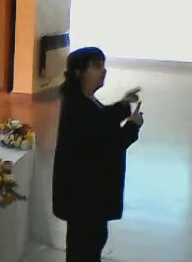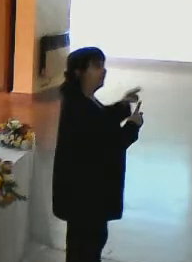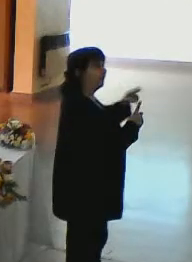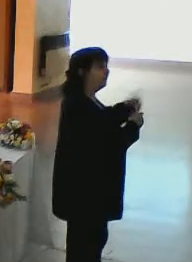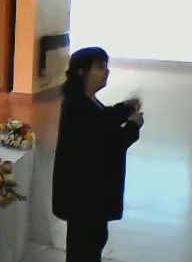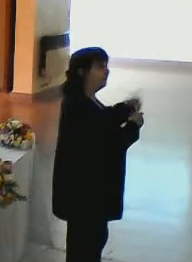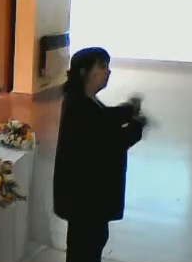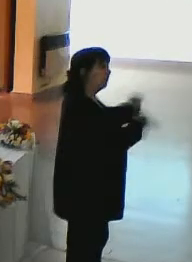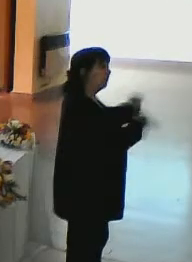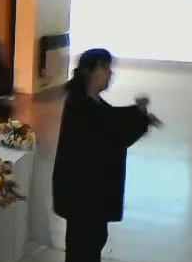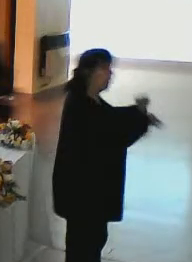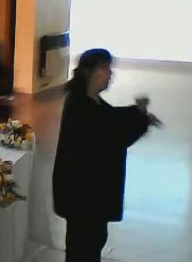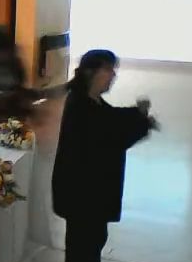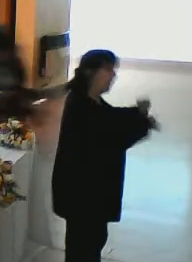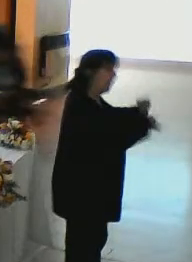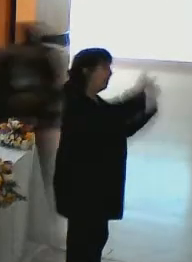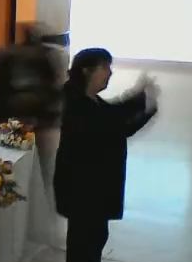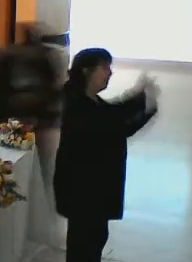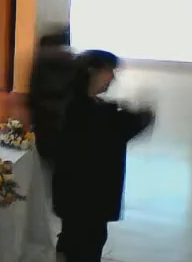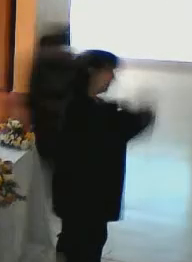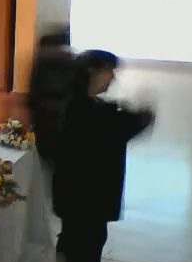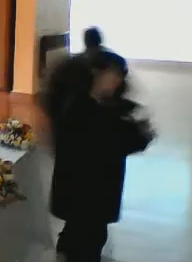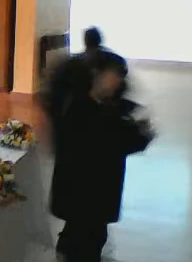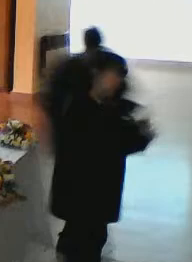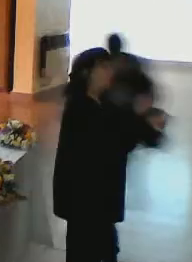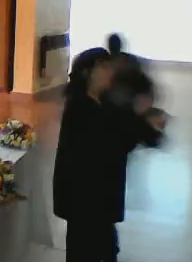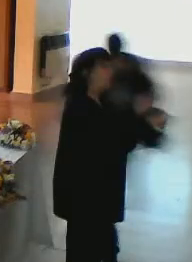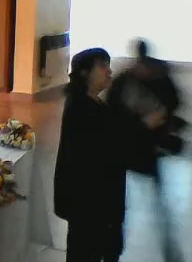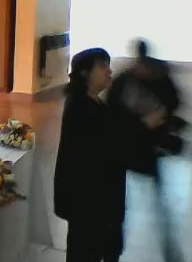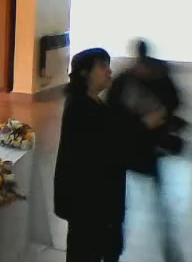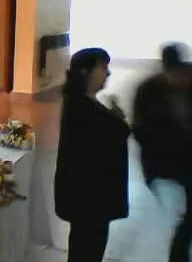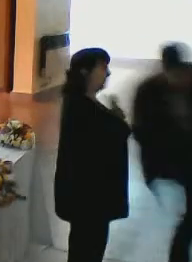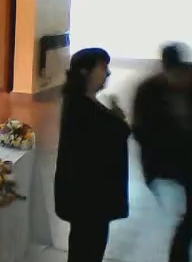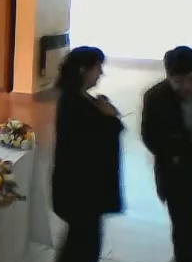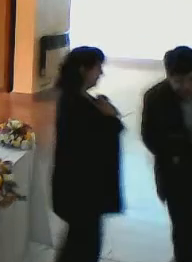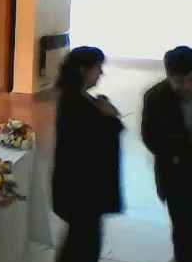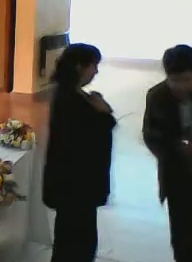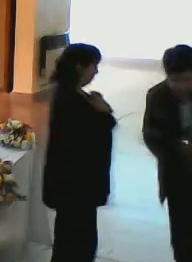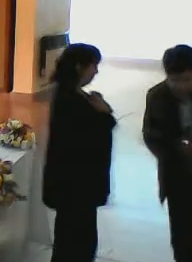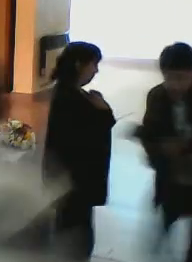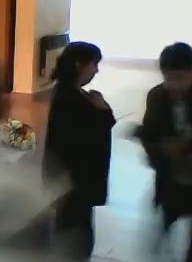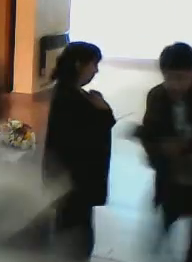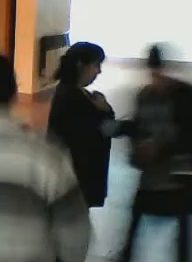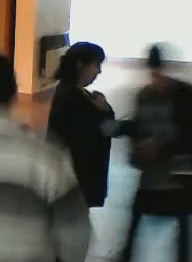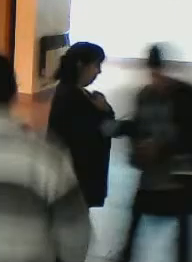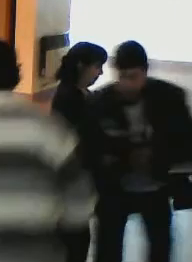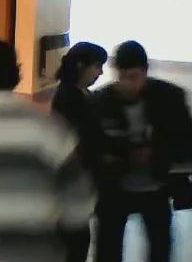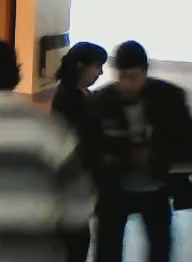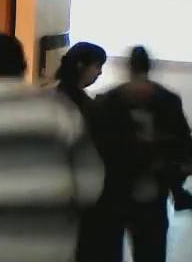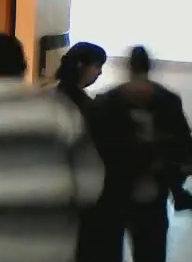actividades de docencia, investigación y desarrollo de avances científicos en diagnóstico y tratamiento.